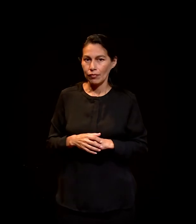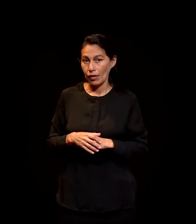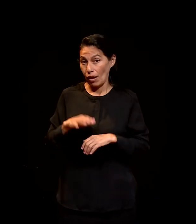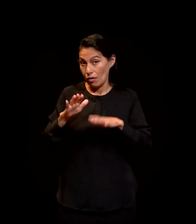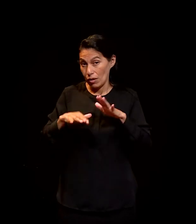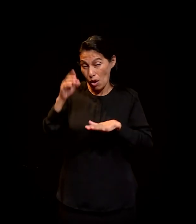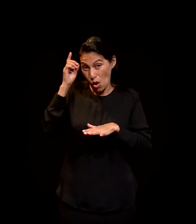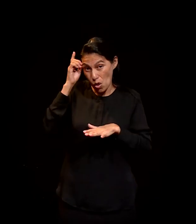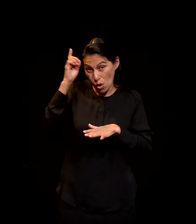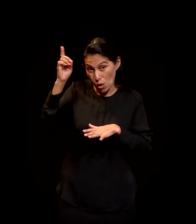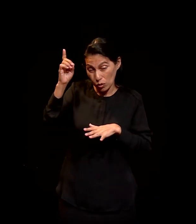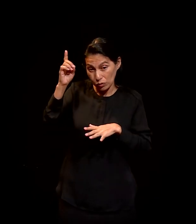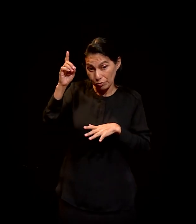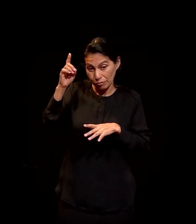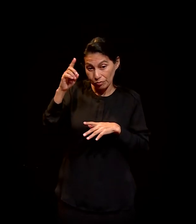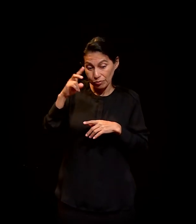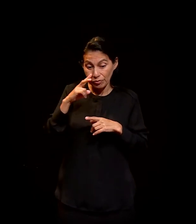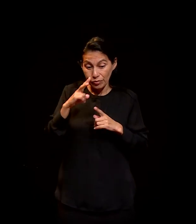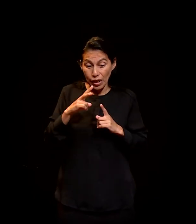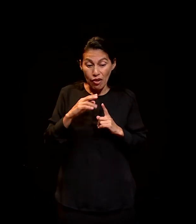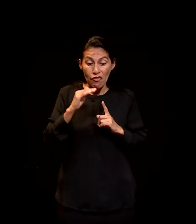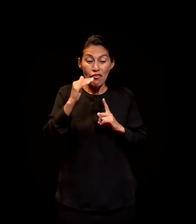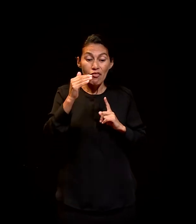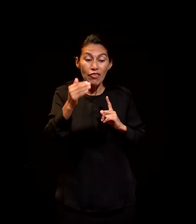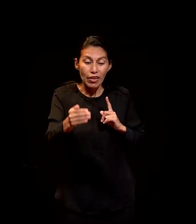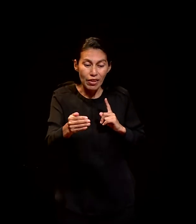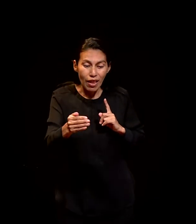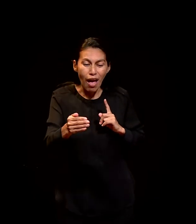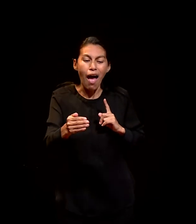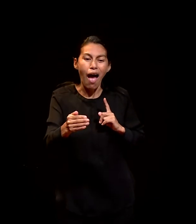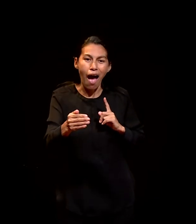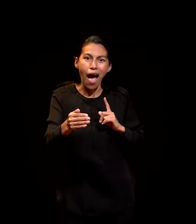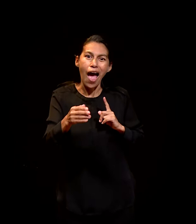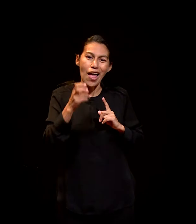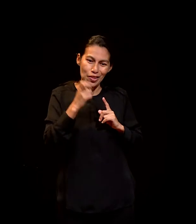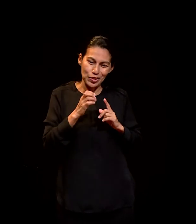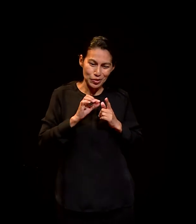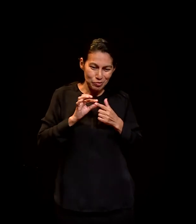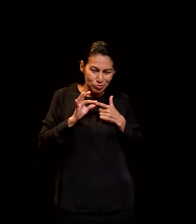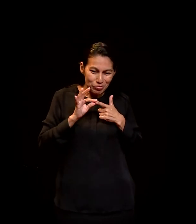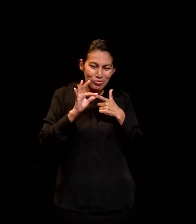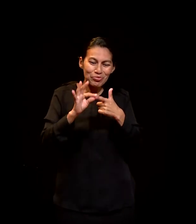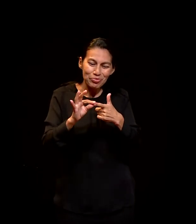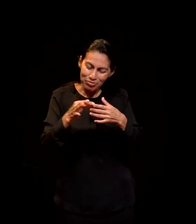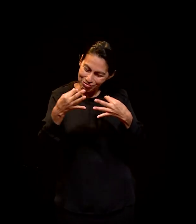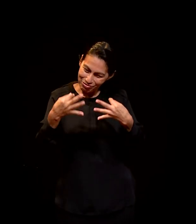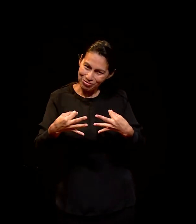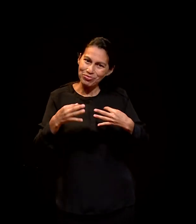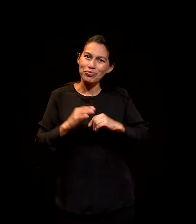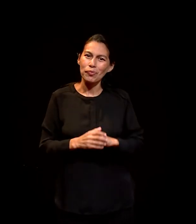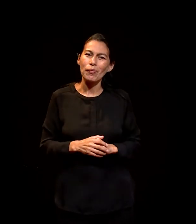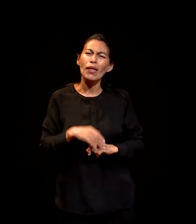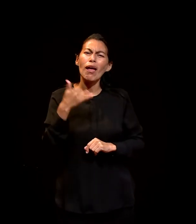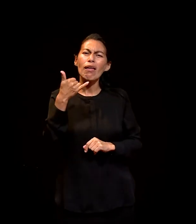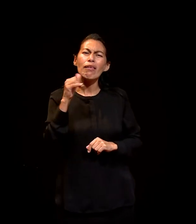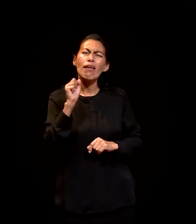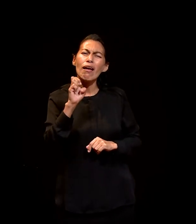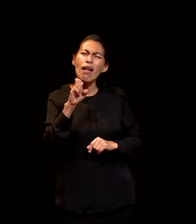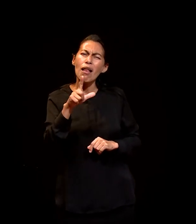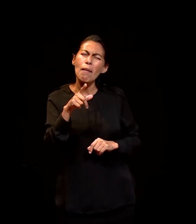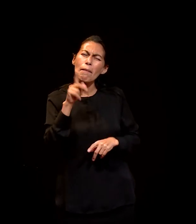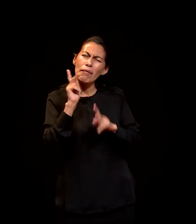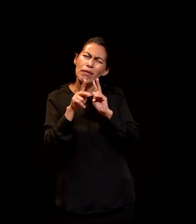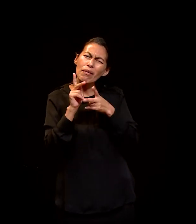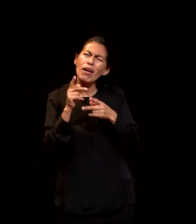puede guiarte mucho mejor esta elaboración para él pues